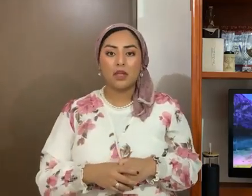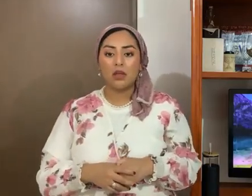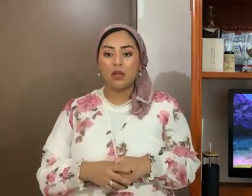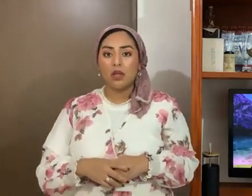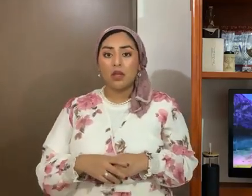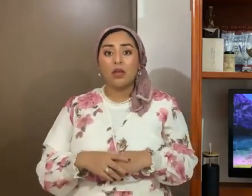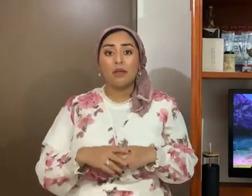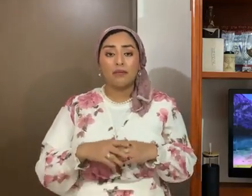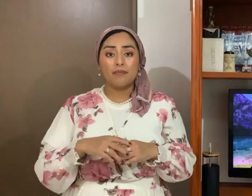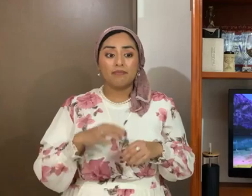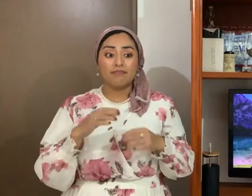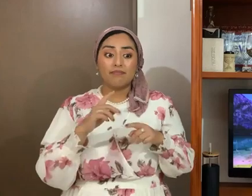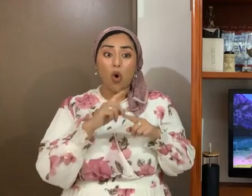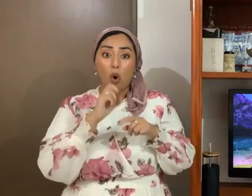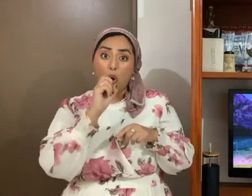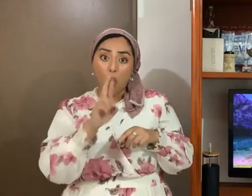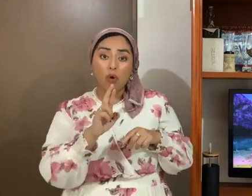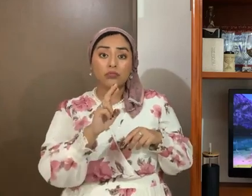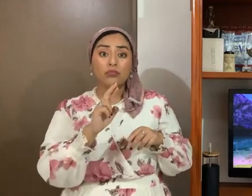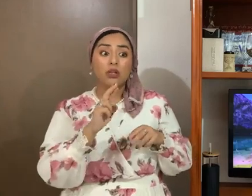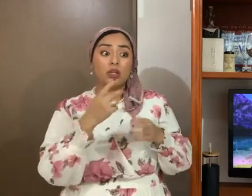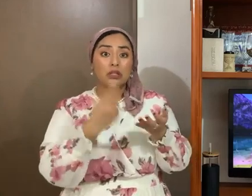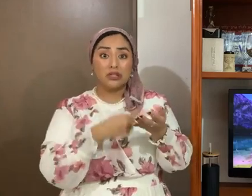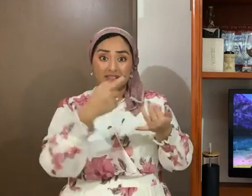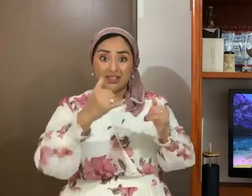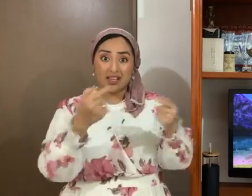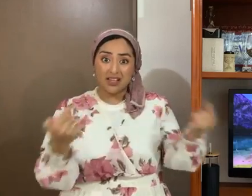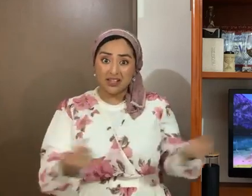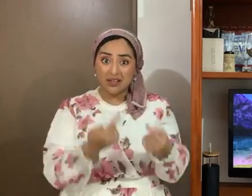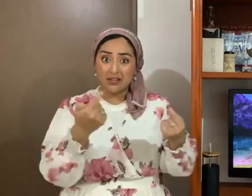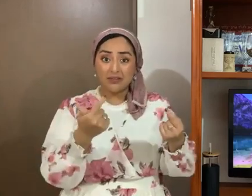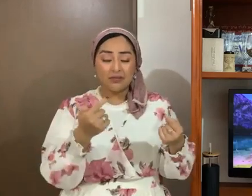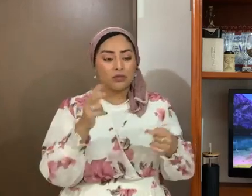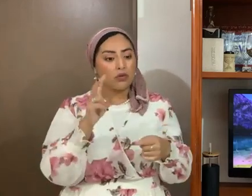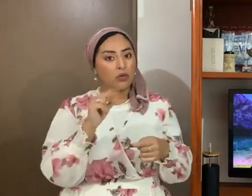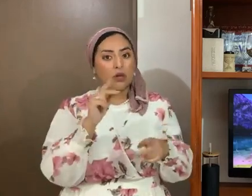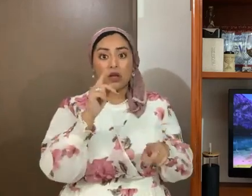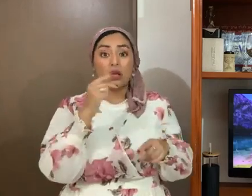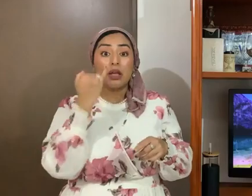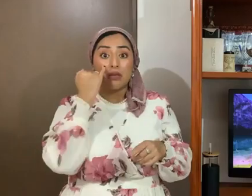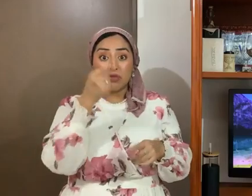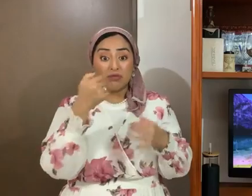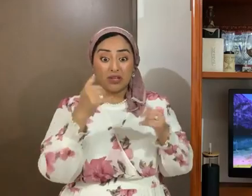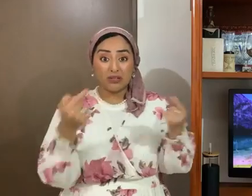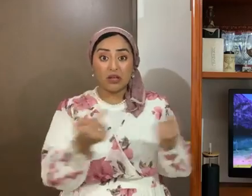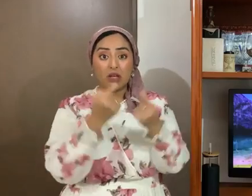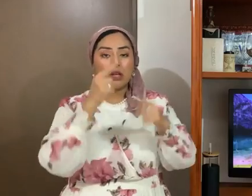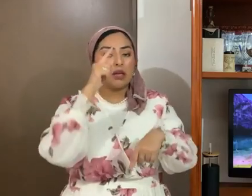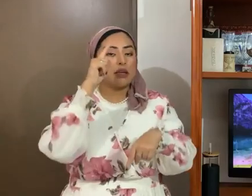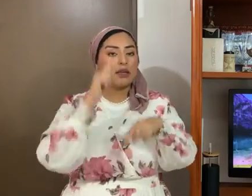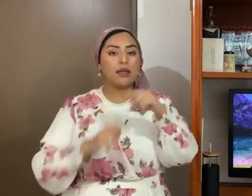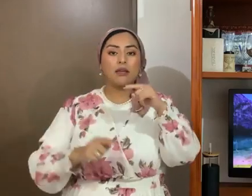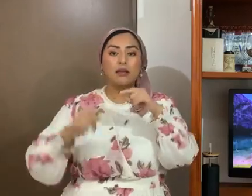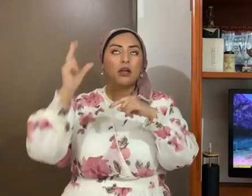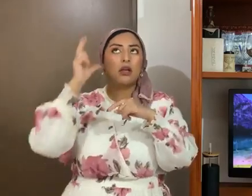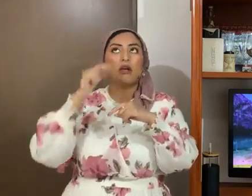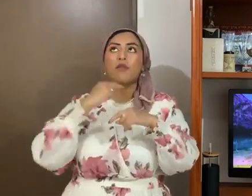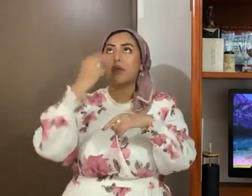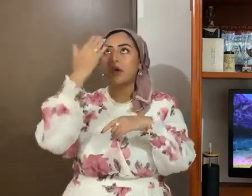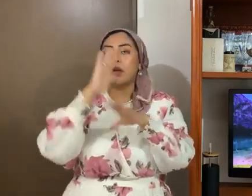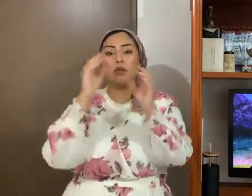El pueblo no quiere escuchar y ha caído en pecado tan grave que ya no hay nada que hacer, que esa generación se